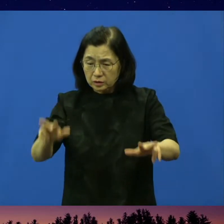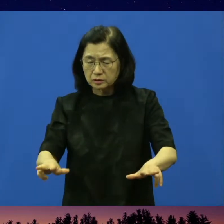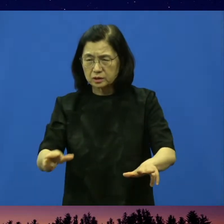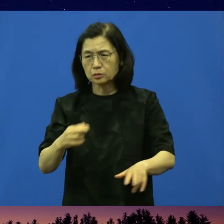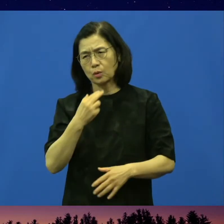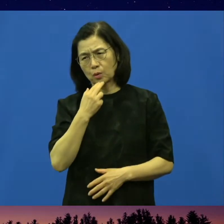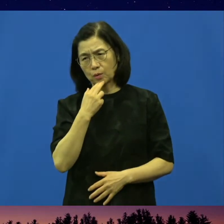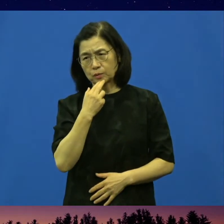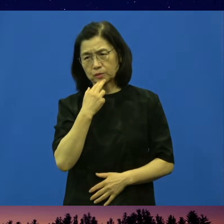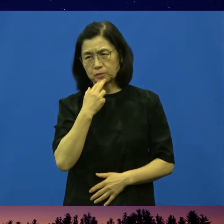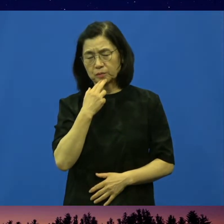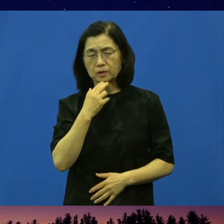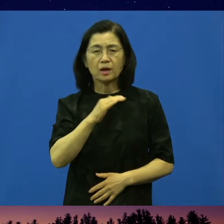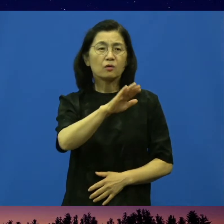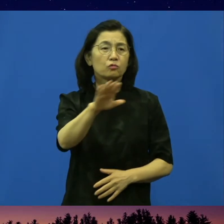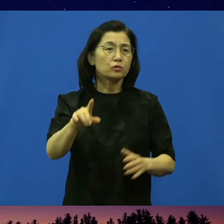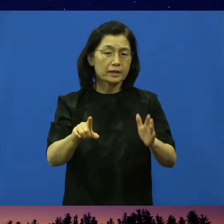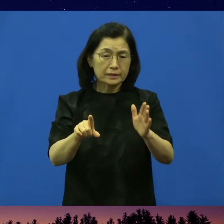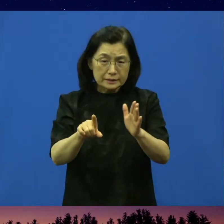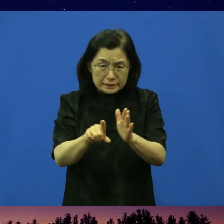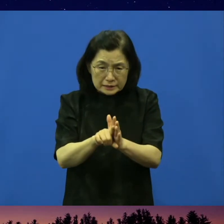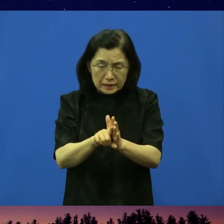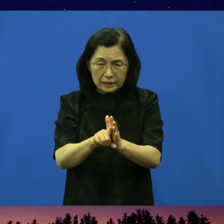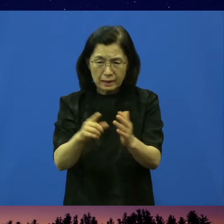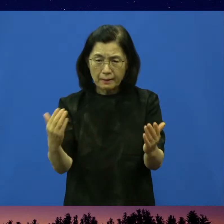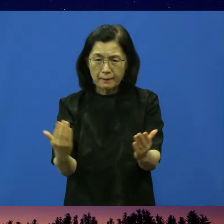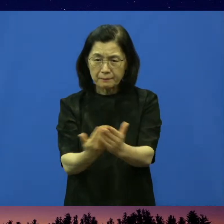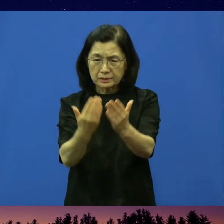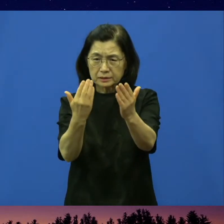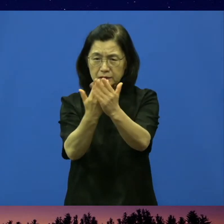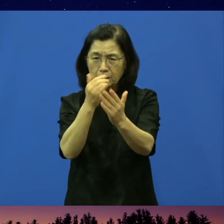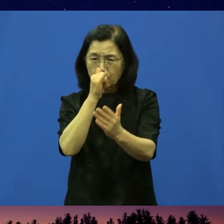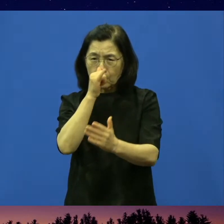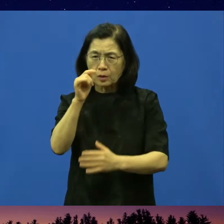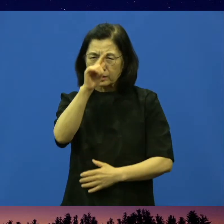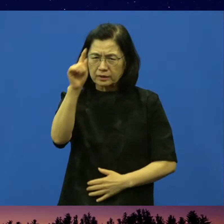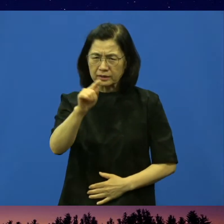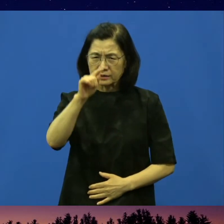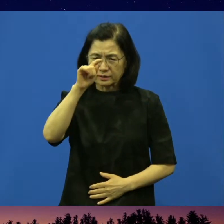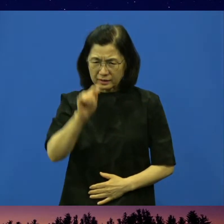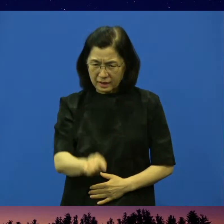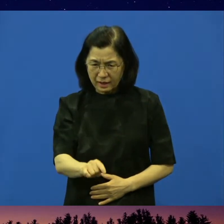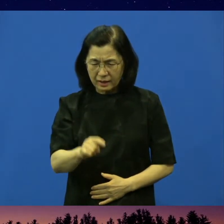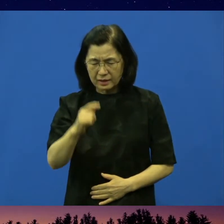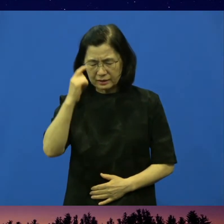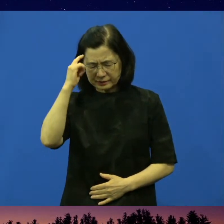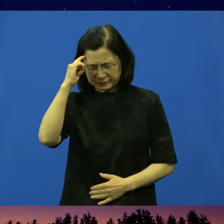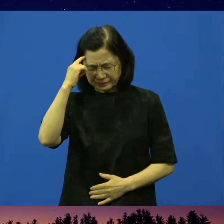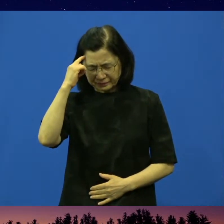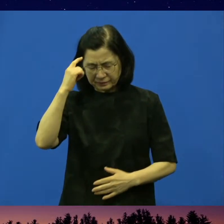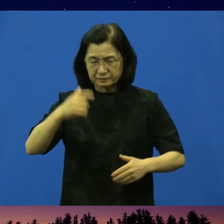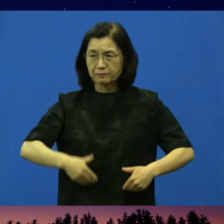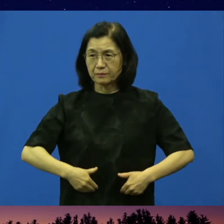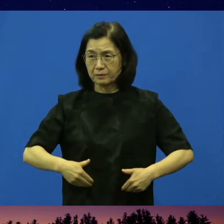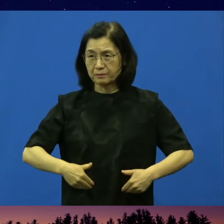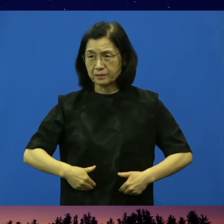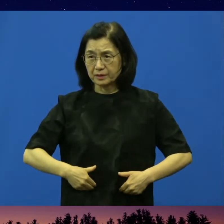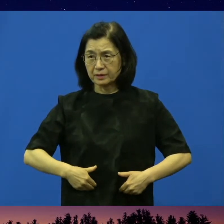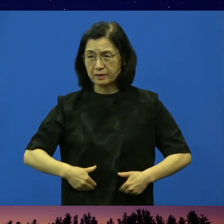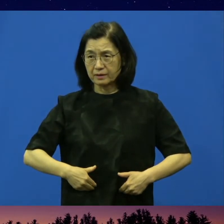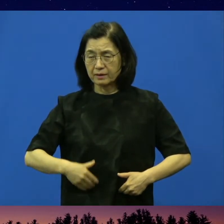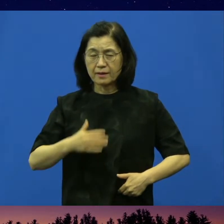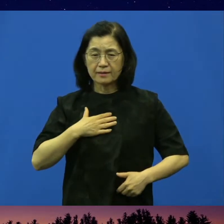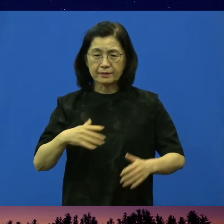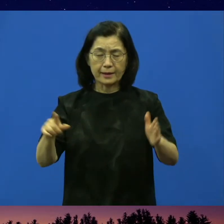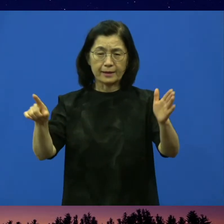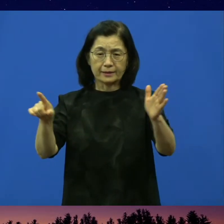자, 우리의 신앙이 앞으로 가고 있는가? 이 글을 생각해 봐야 돼요. 늘 우리가 앞으로 가고 있는가? 우리의 인생이, 우리의 신앙이 앞으로 가고